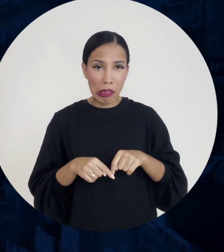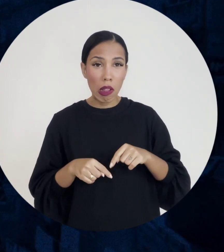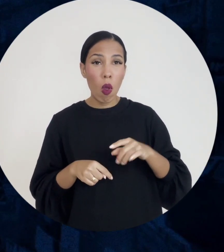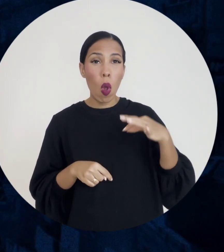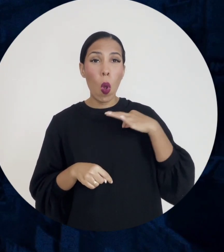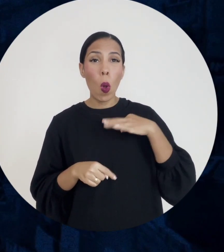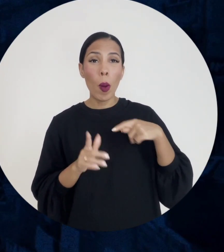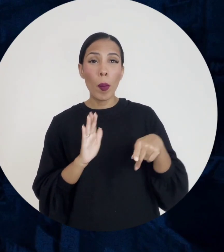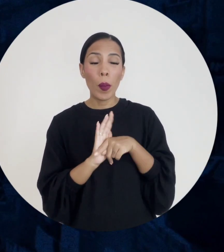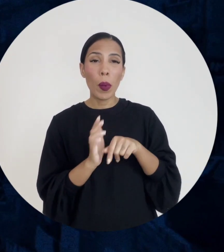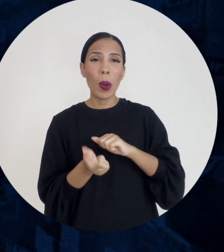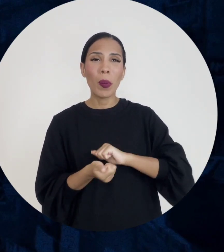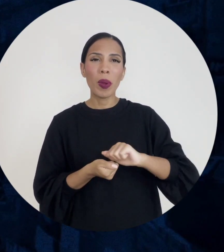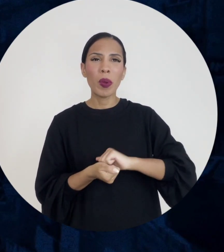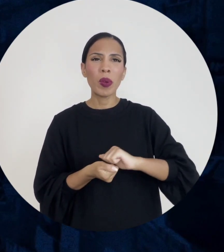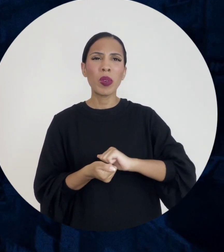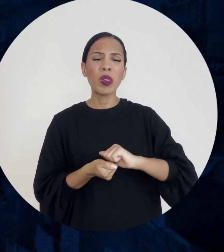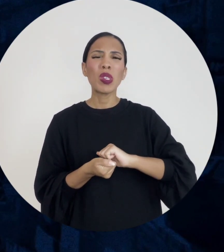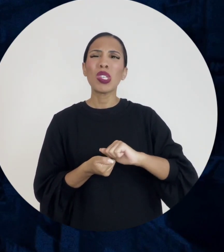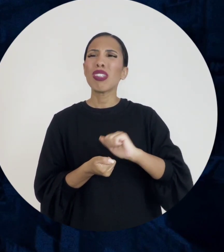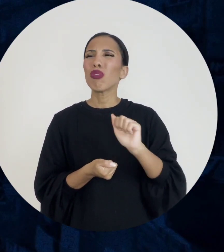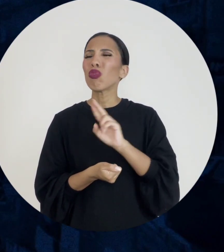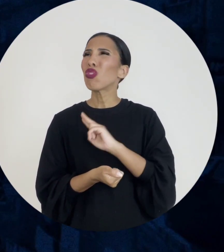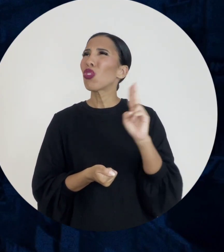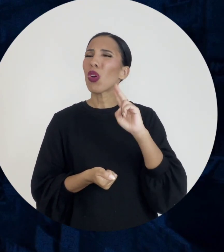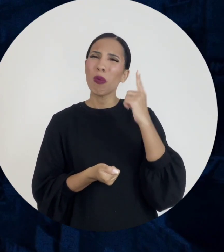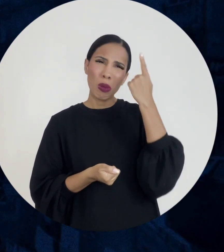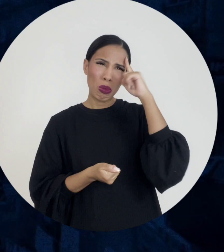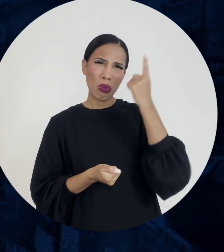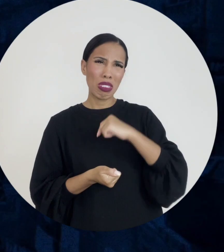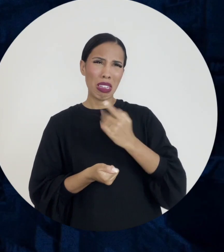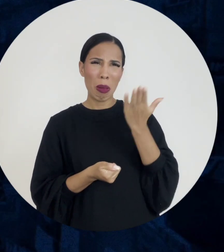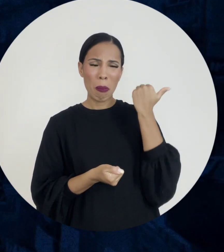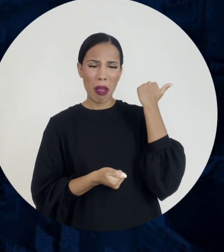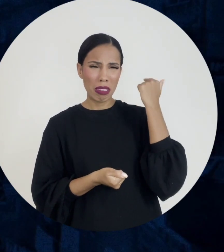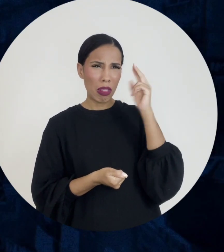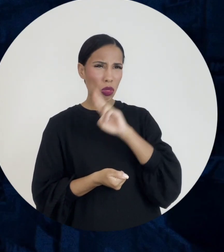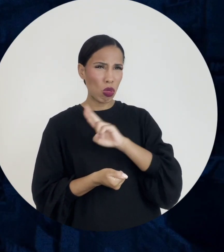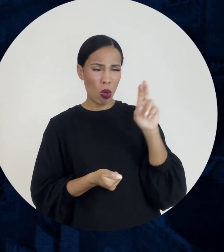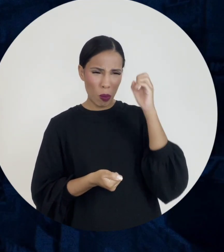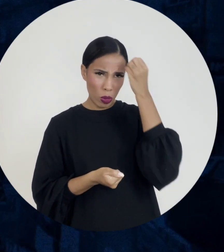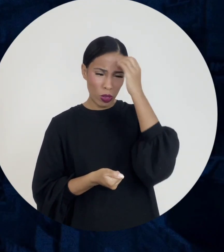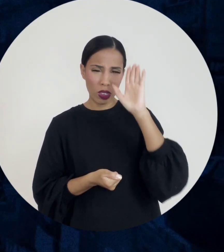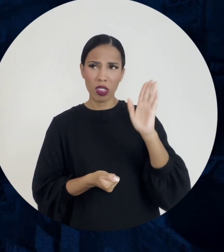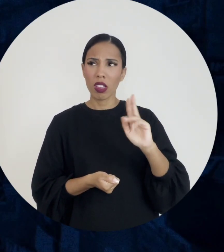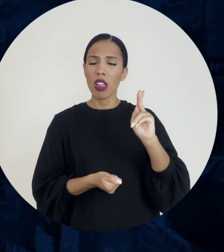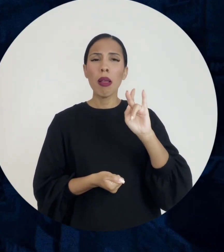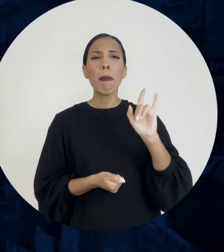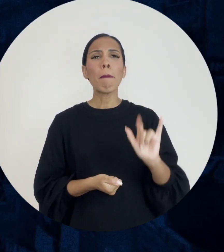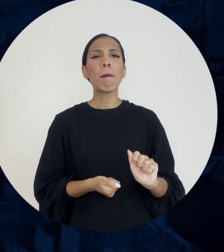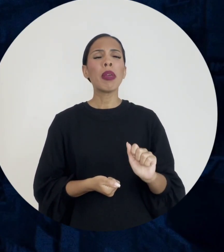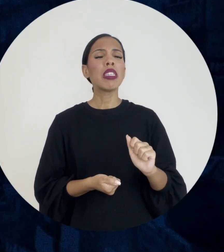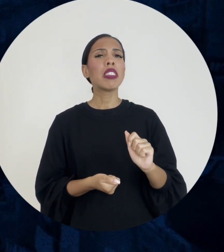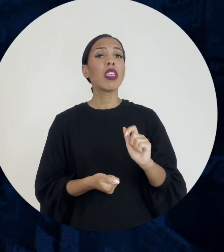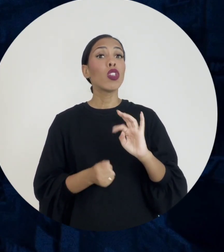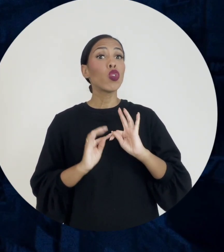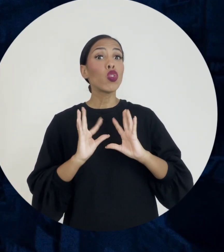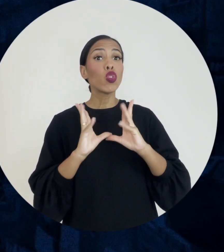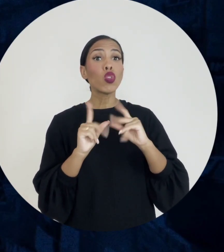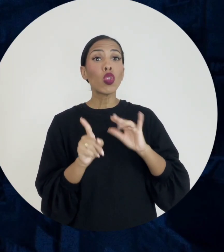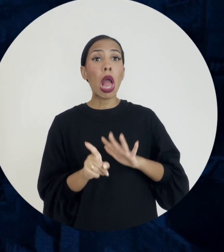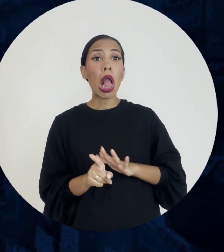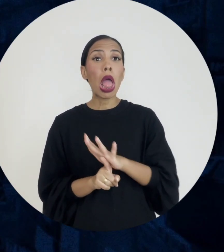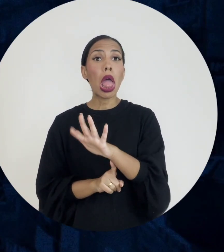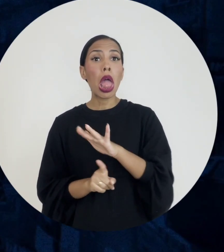lembro, onde era a pizzaria Elite, todo mundo ia lavar roupa ali. Você passava assim, tava aquela montoeira de gente,